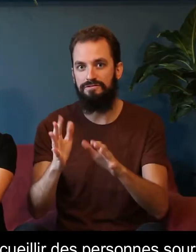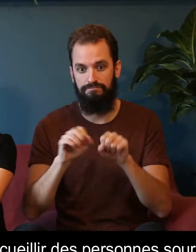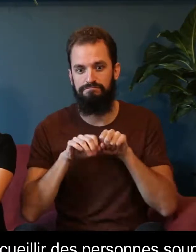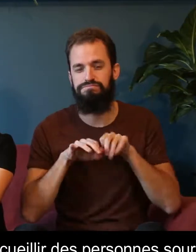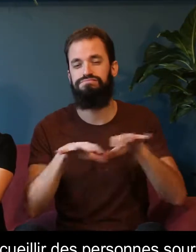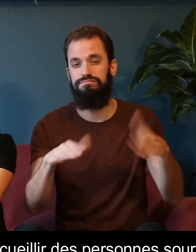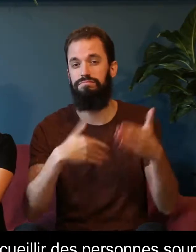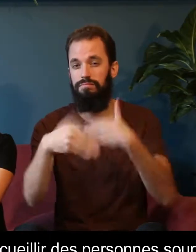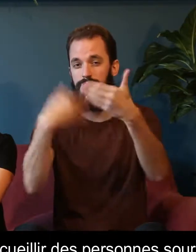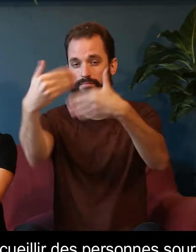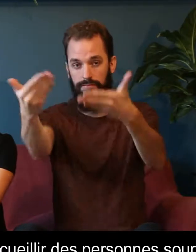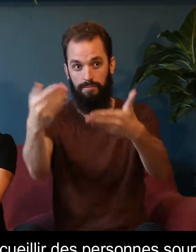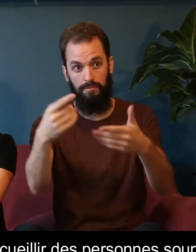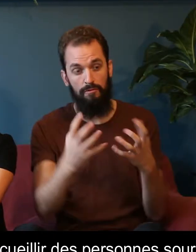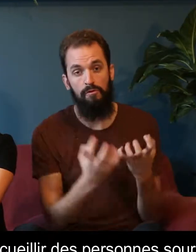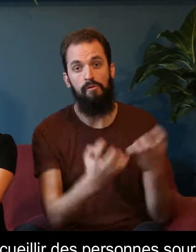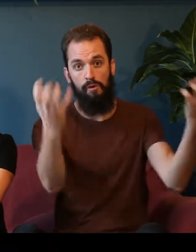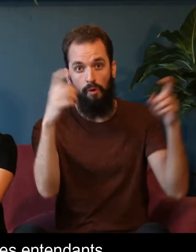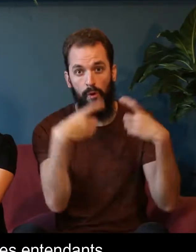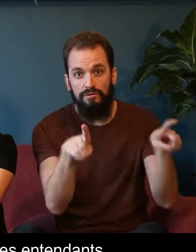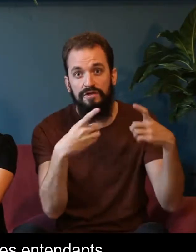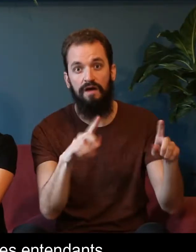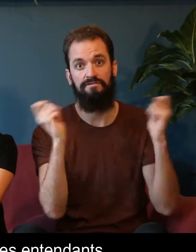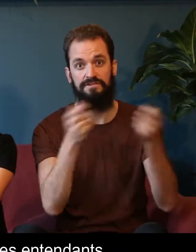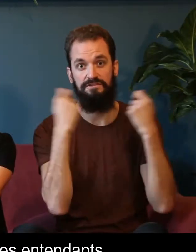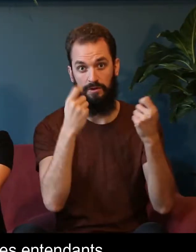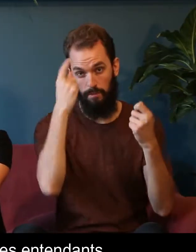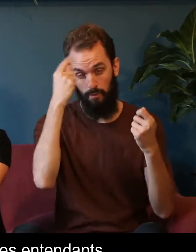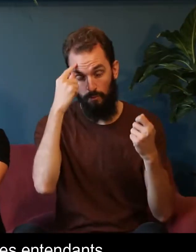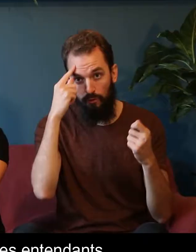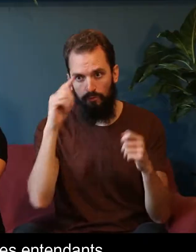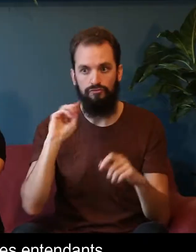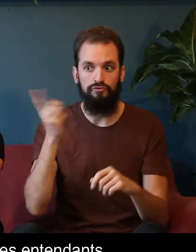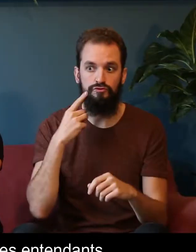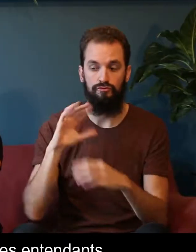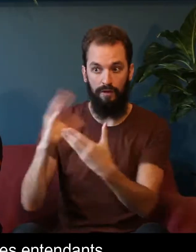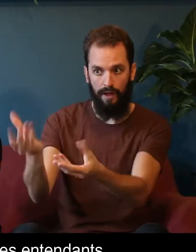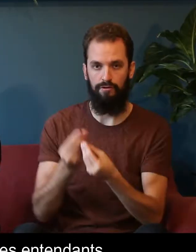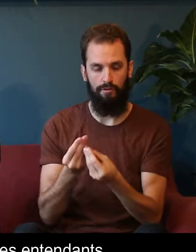et festivals, afin d'accueillir des personnes sourdes au même titre que des entendants.